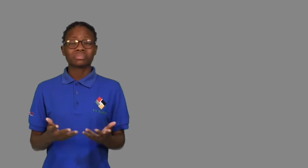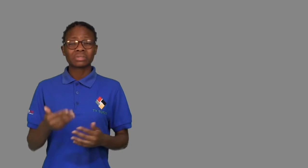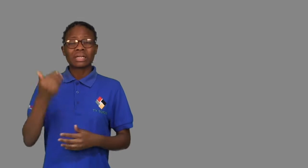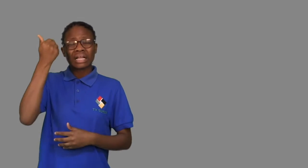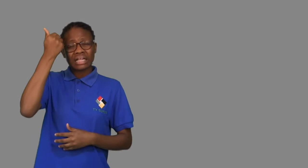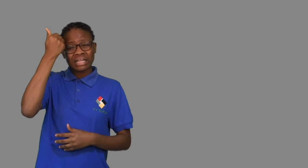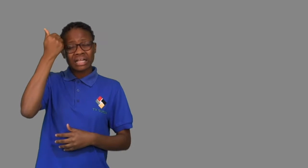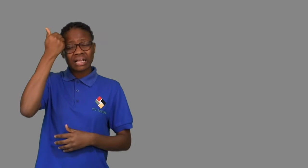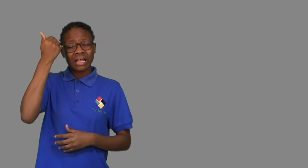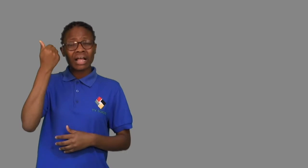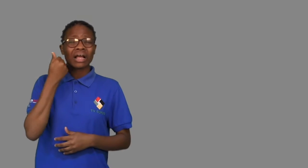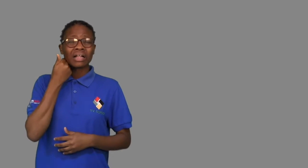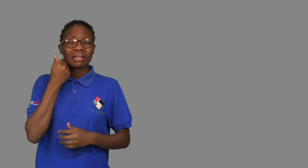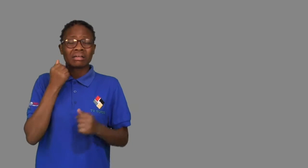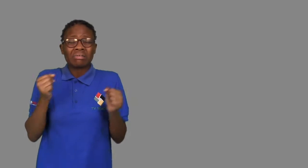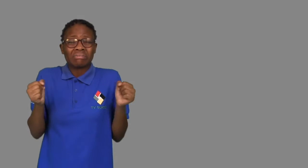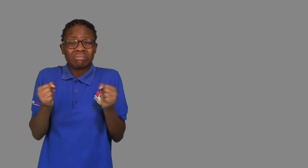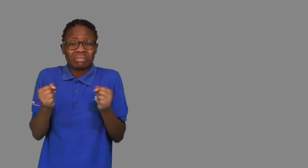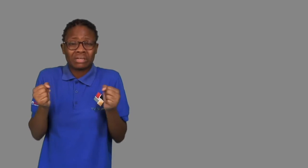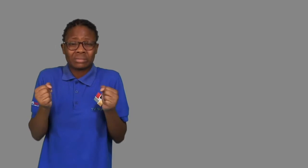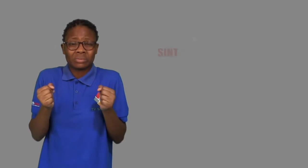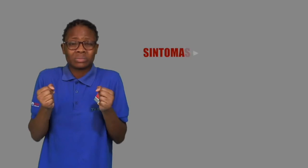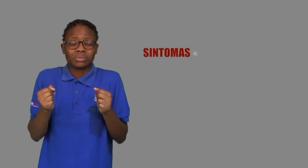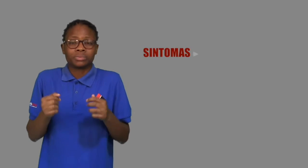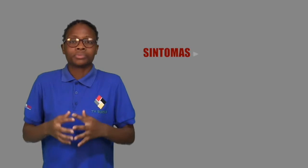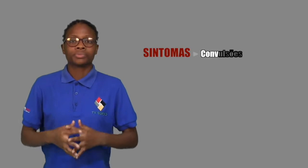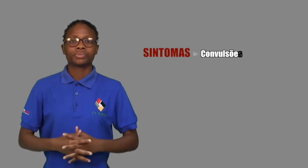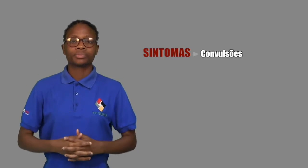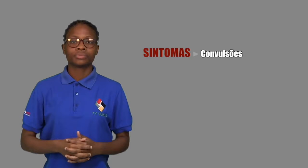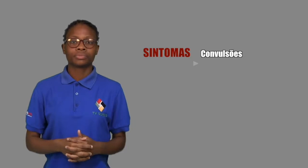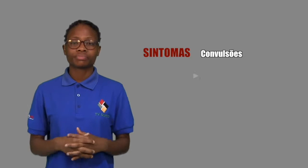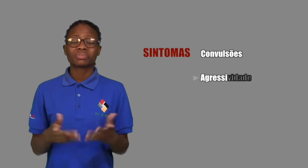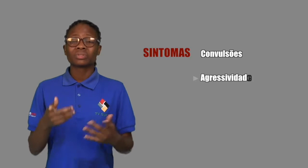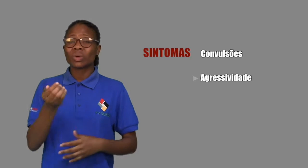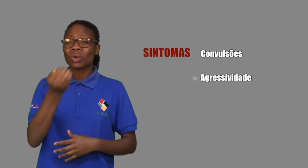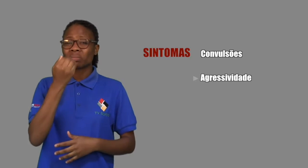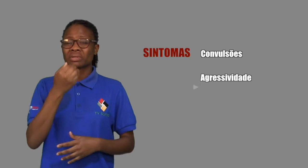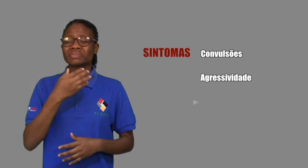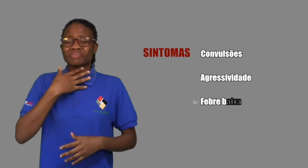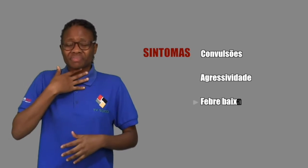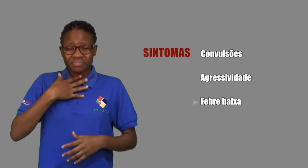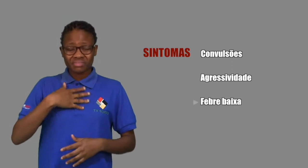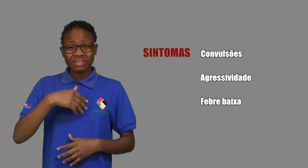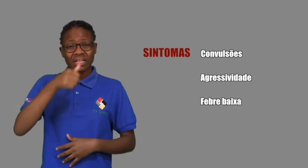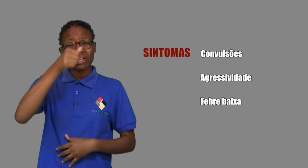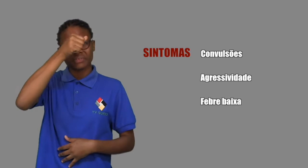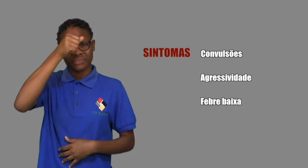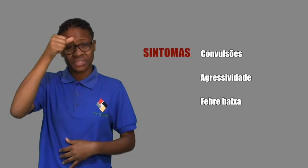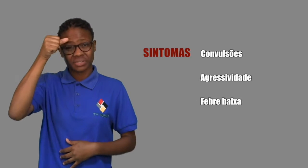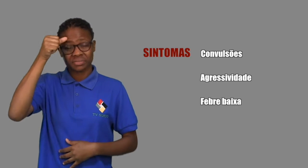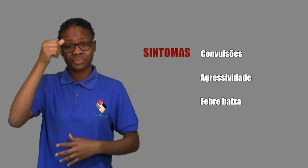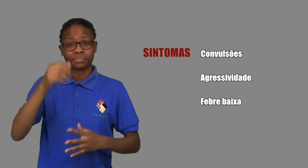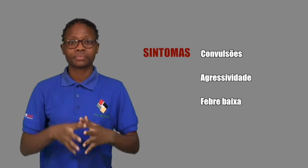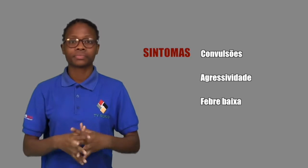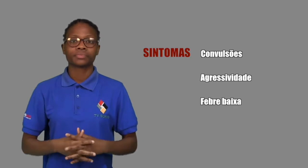sintomas mais frequentes desta doença incluem convulsões, agressividade, febre baixa,